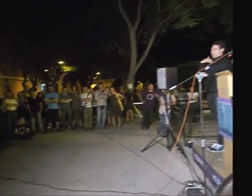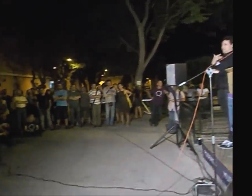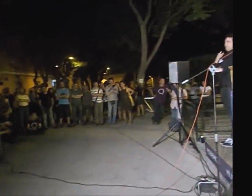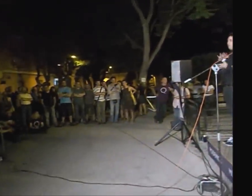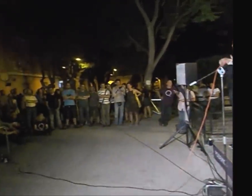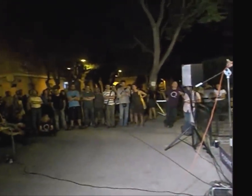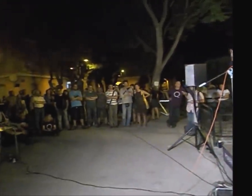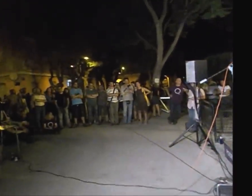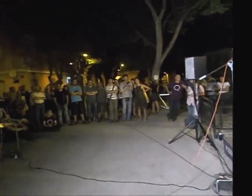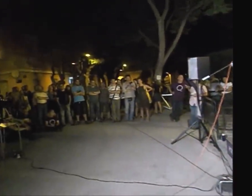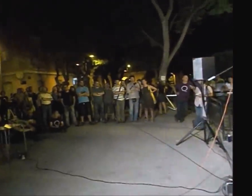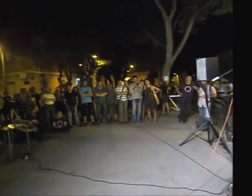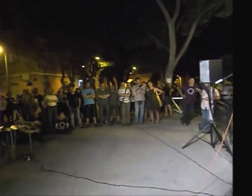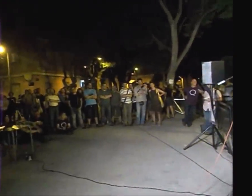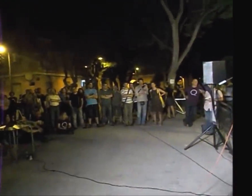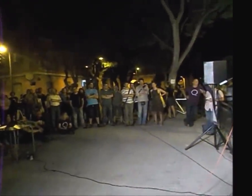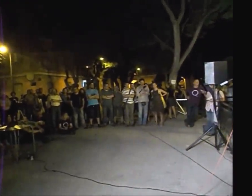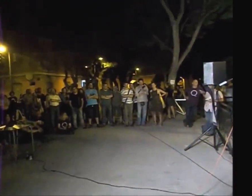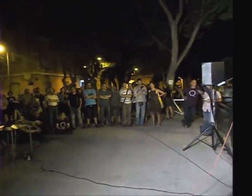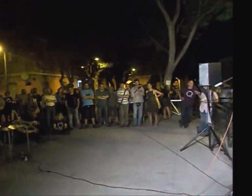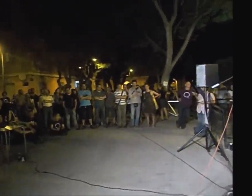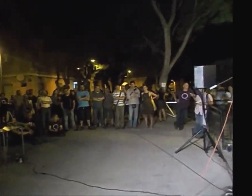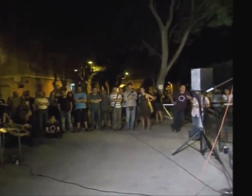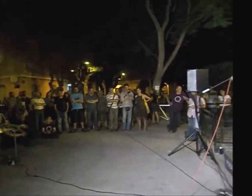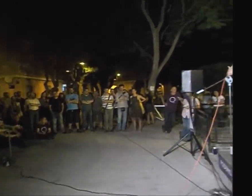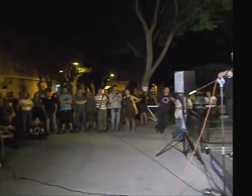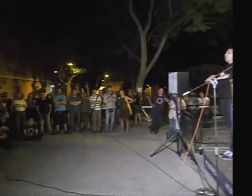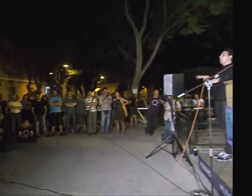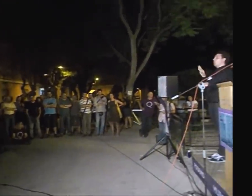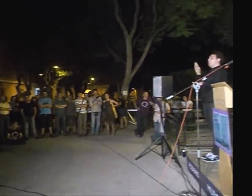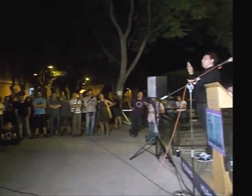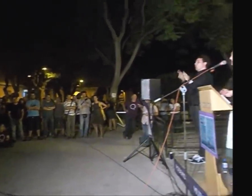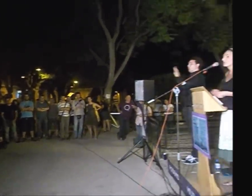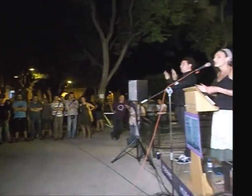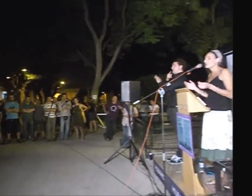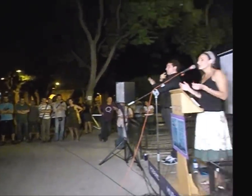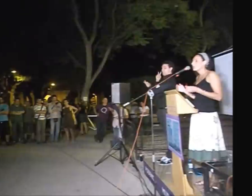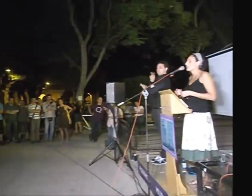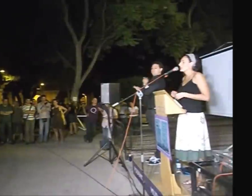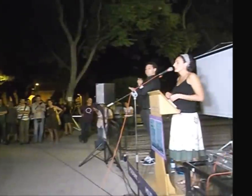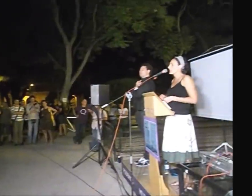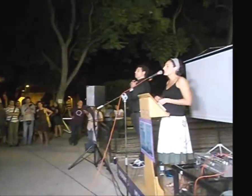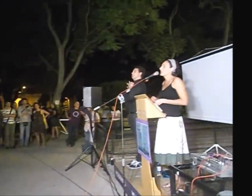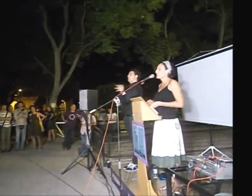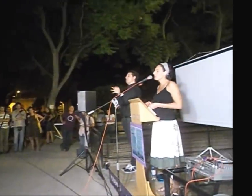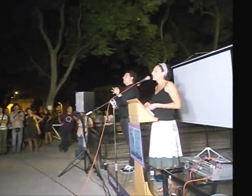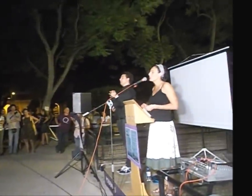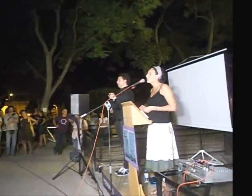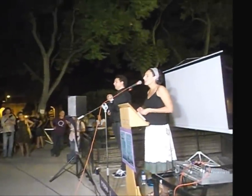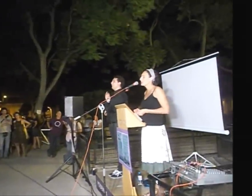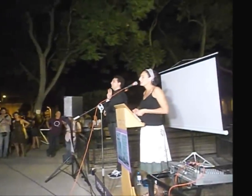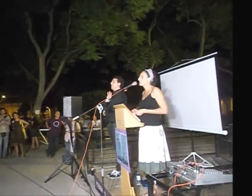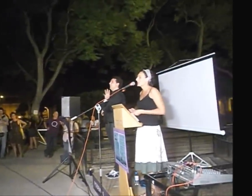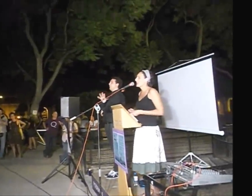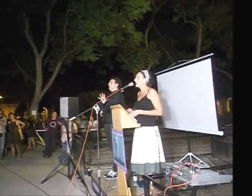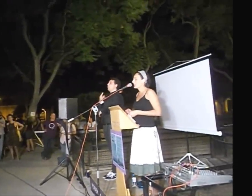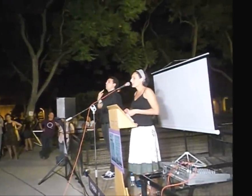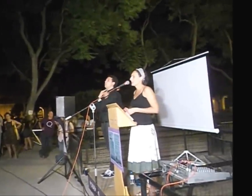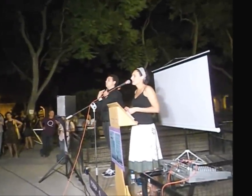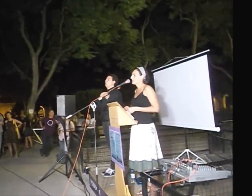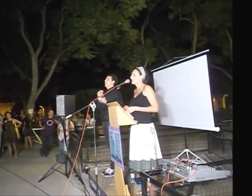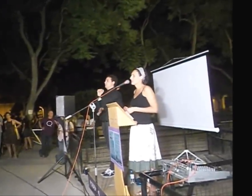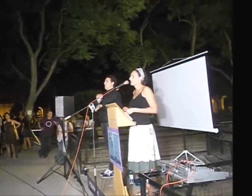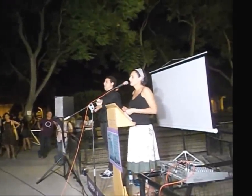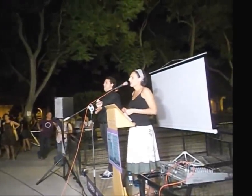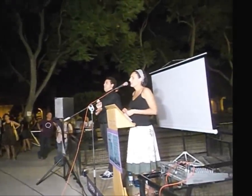todas las organizaciones dijeron que habían sido unas elecciones ejemplares. Bueno, pues 35 diputados están en la